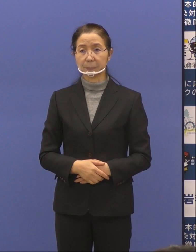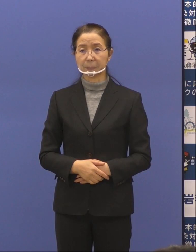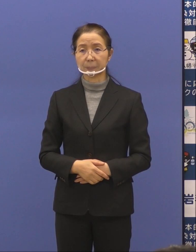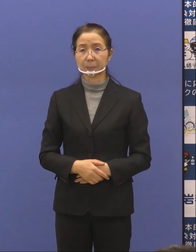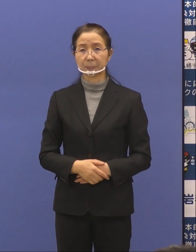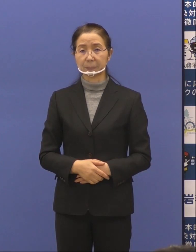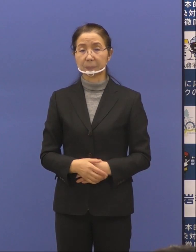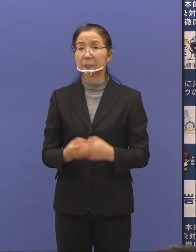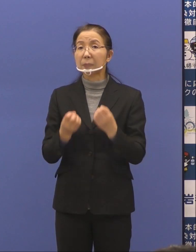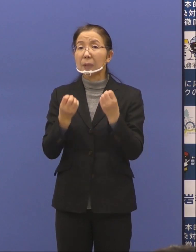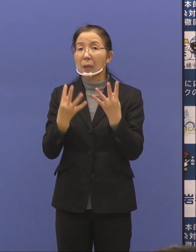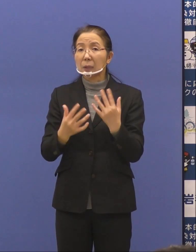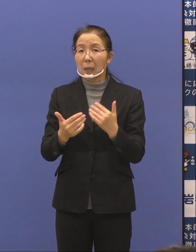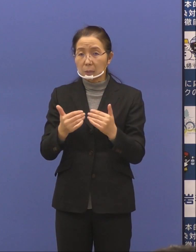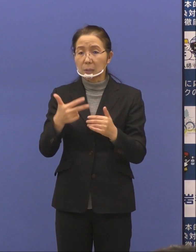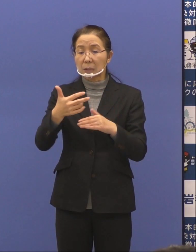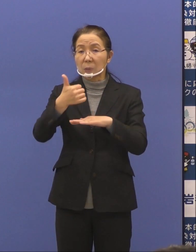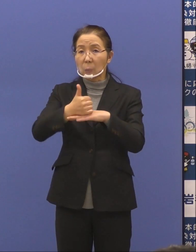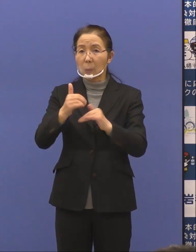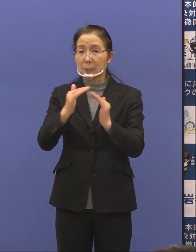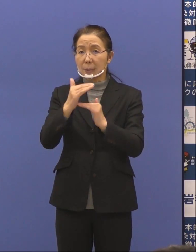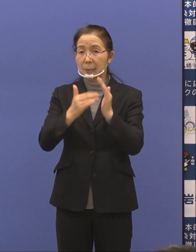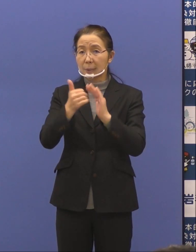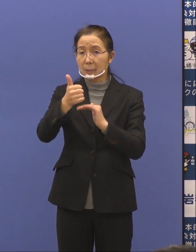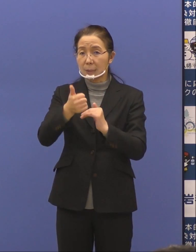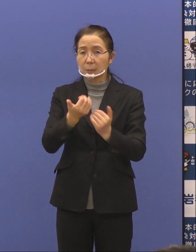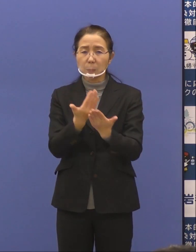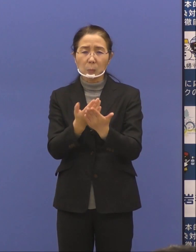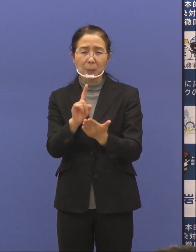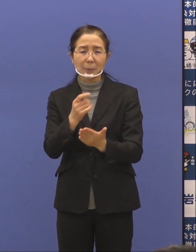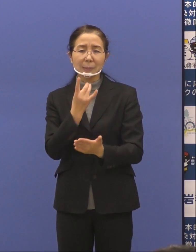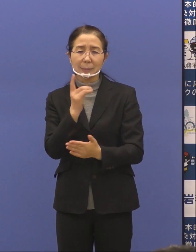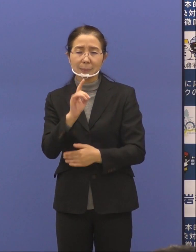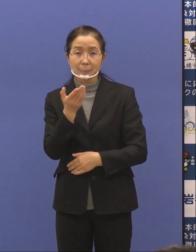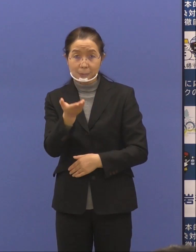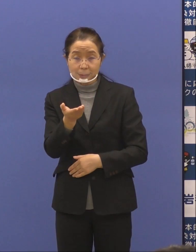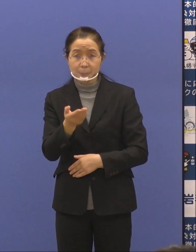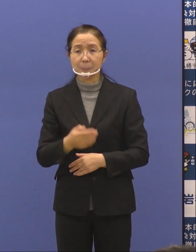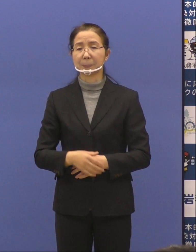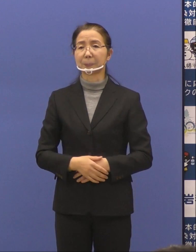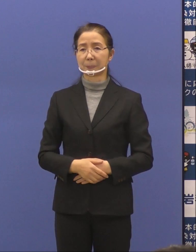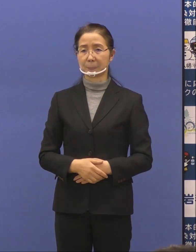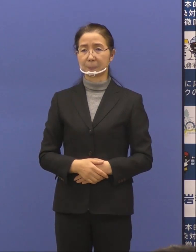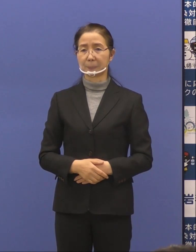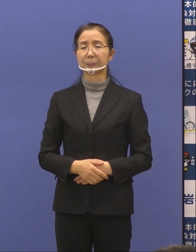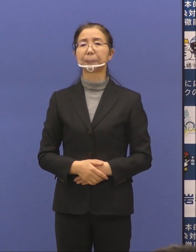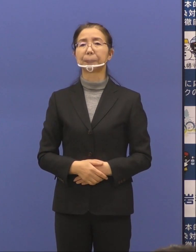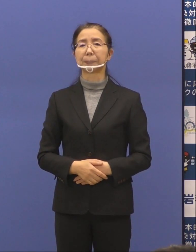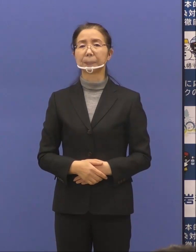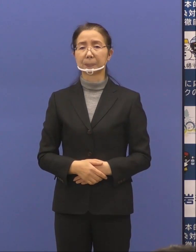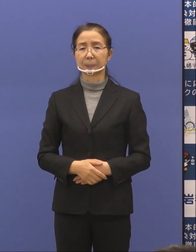新しく市長になる武田さんに対してはどんなことを求めたいと思ってますか。